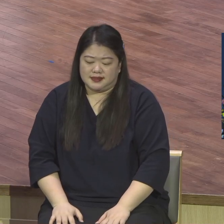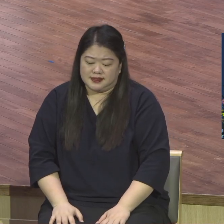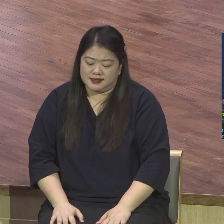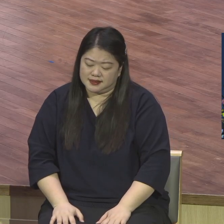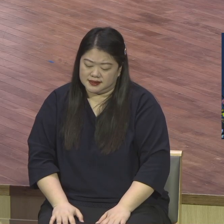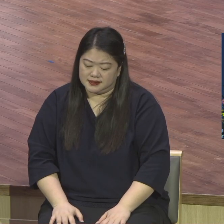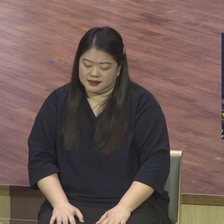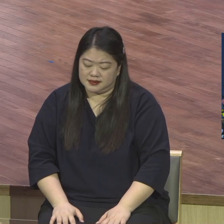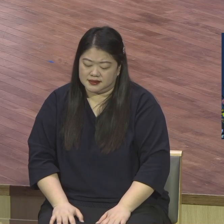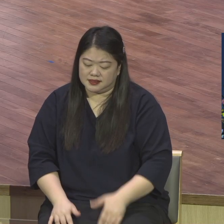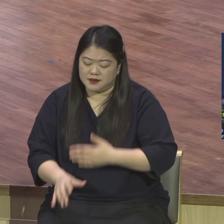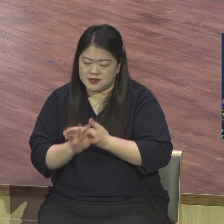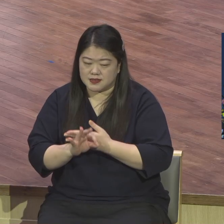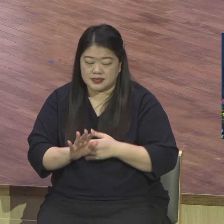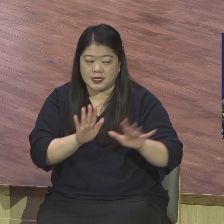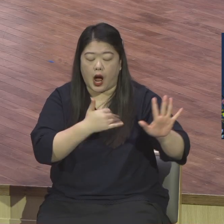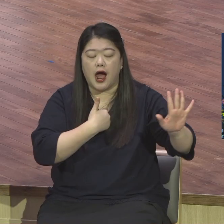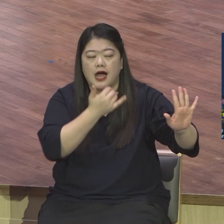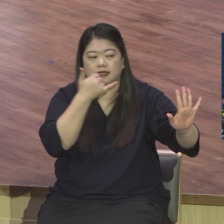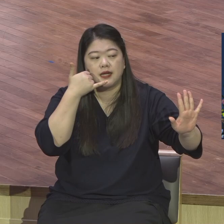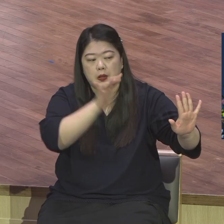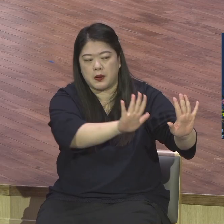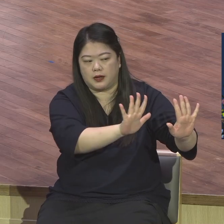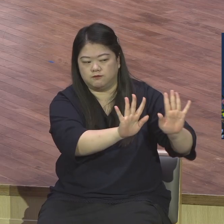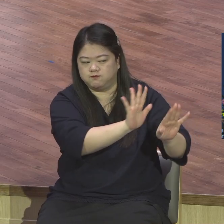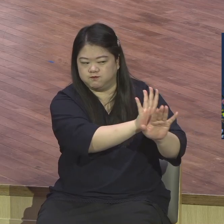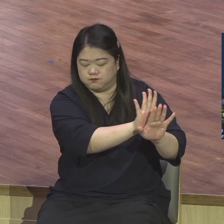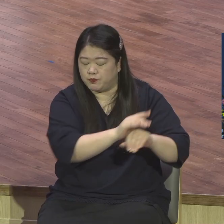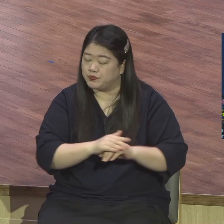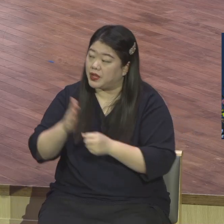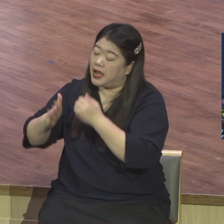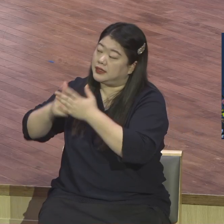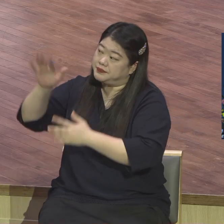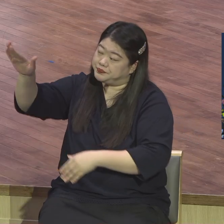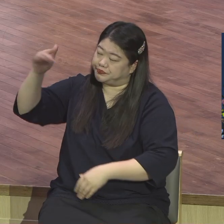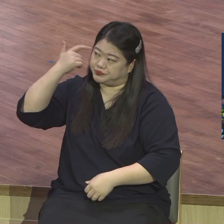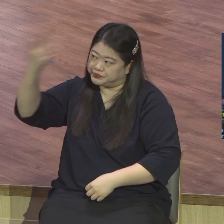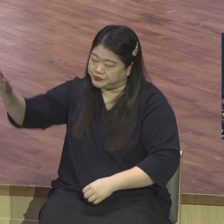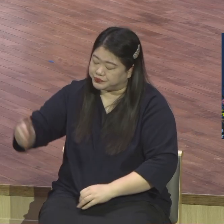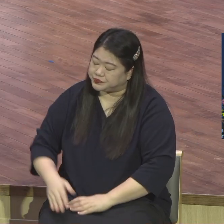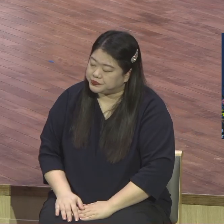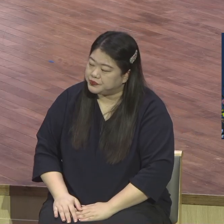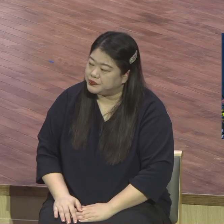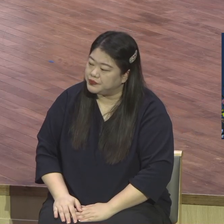응답을 두 가지 해주세요. 하나 메시지를 통해서 내가 하나님 직접 답 주시고